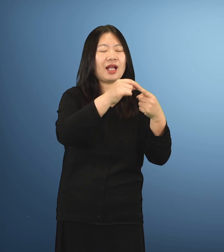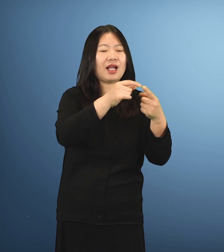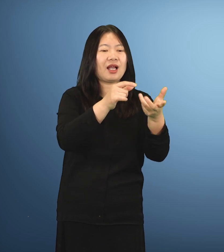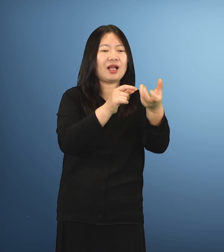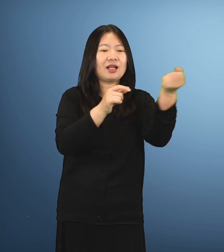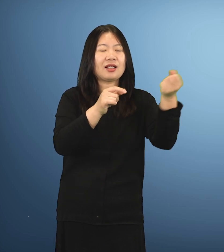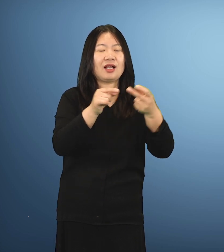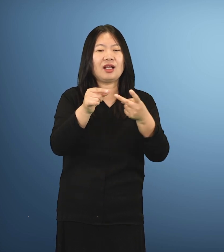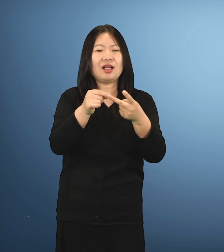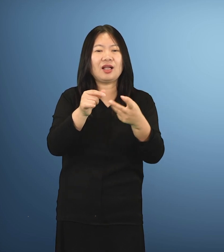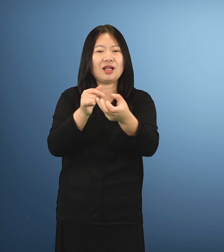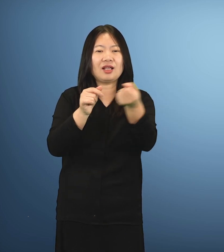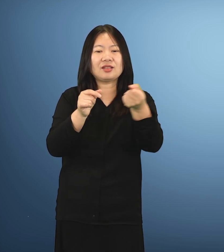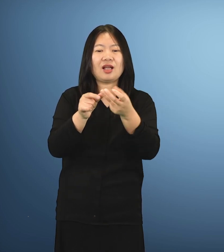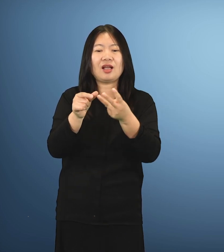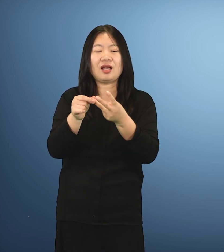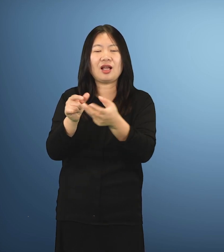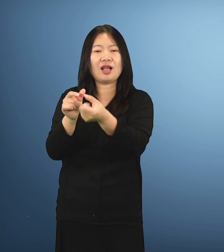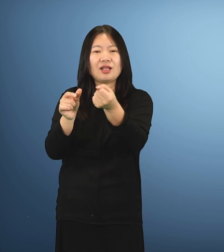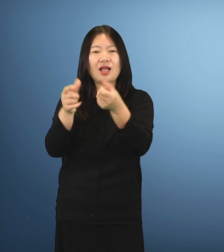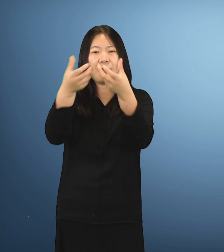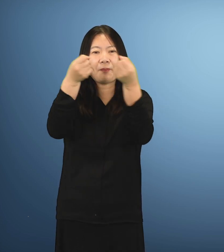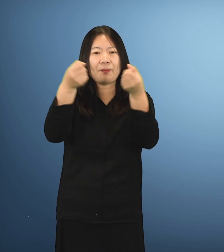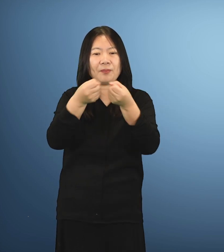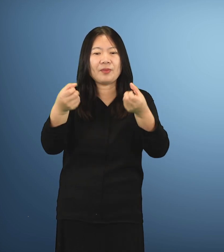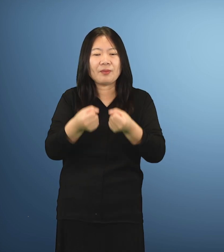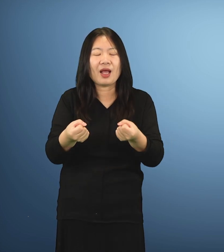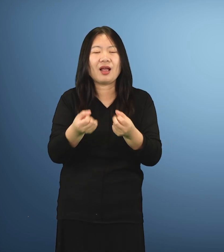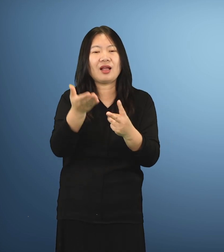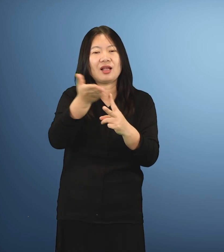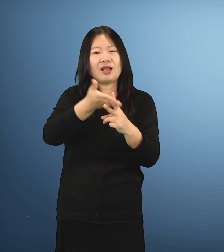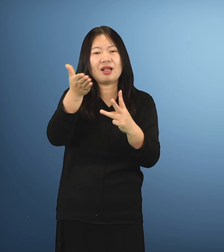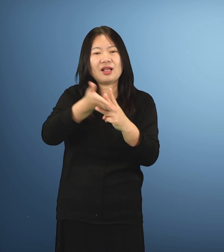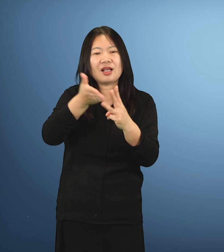해보면 아주 큰 차이점이 또 드러나요.